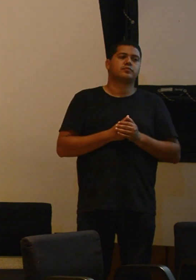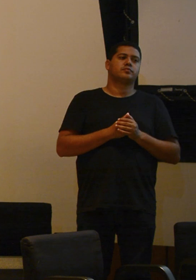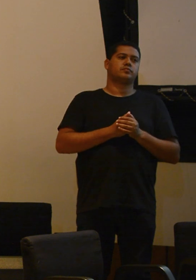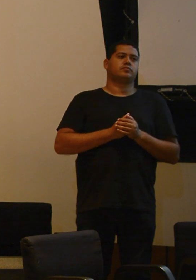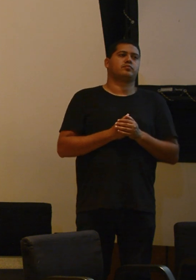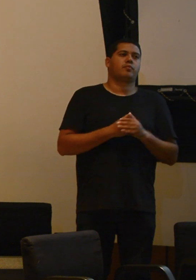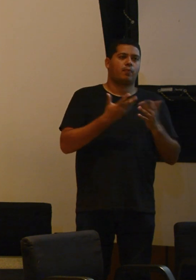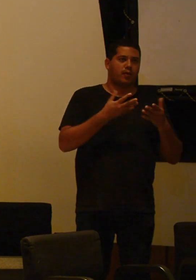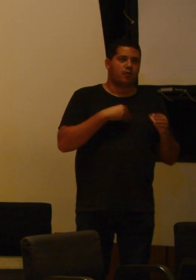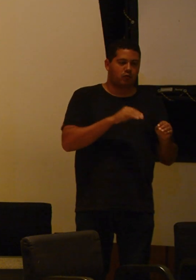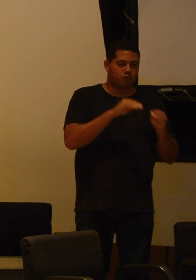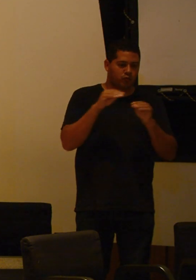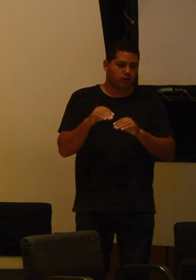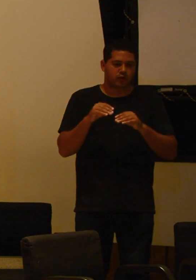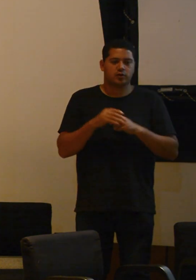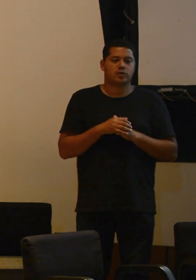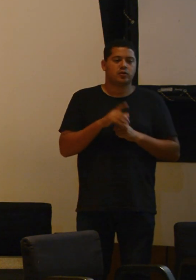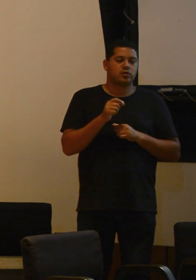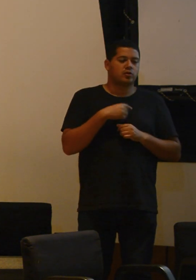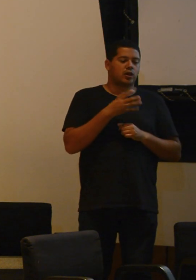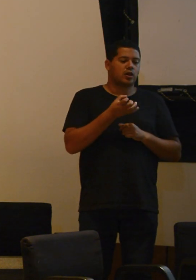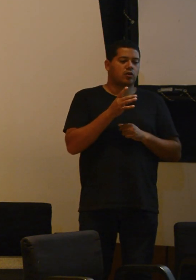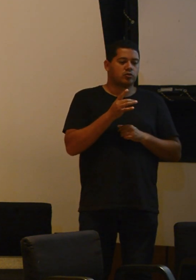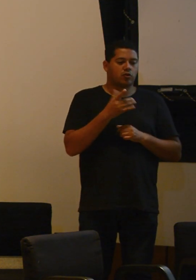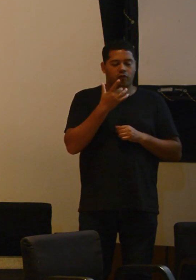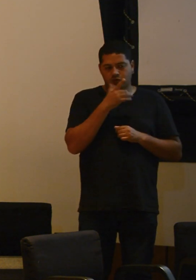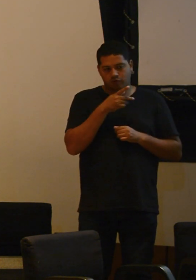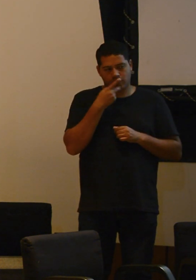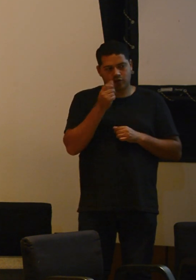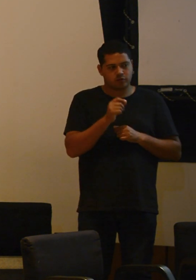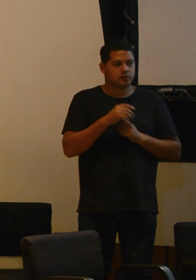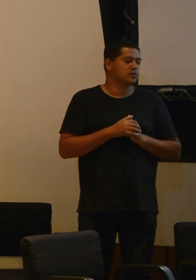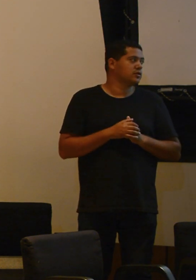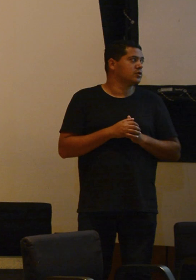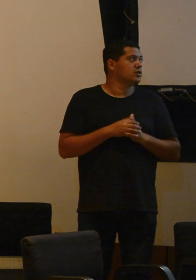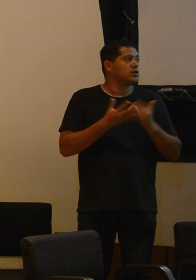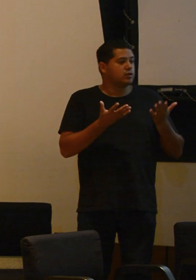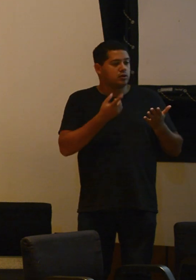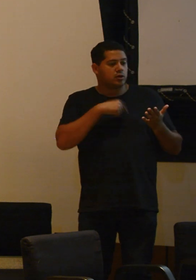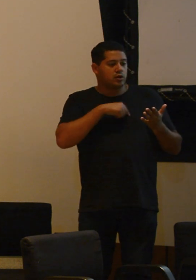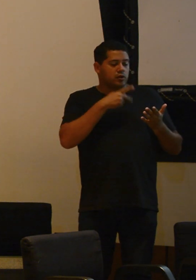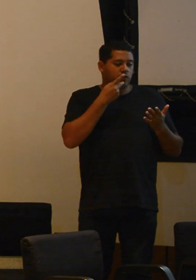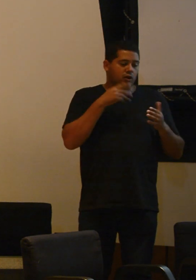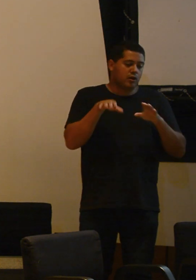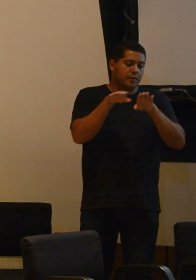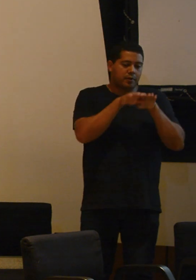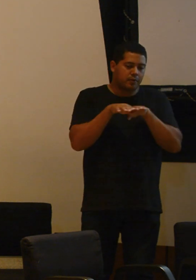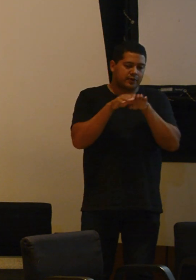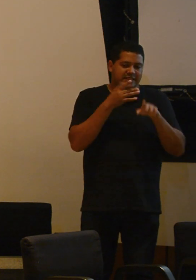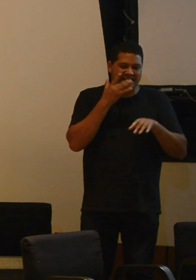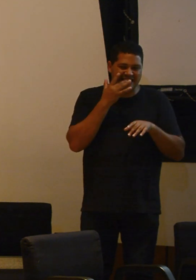eu vou pular o caso aqui, o que eu queria só ressaltar é que, então, quando a gente fala de padrão ouro,